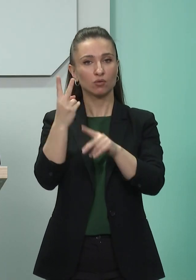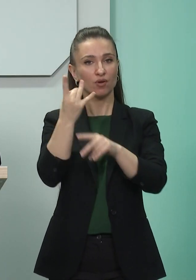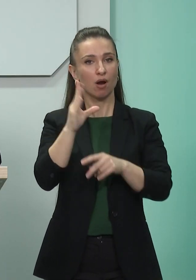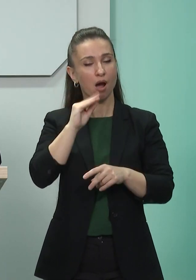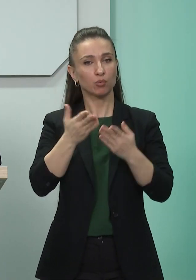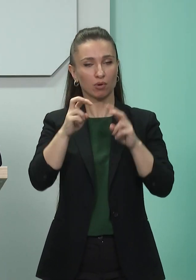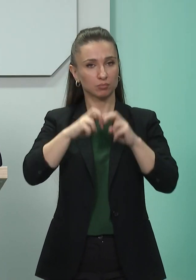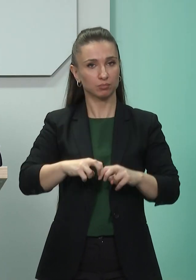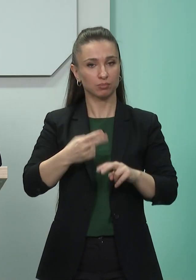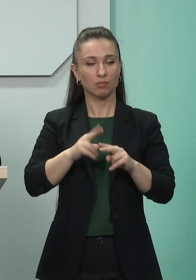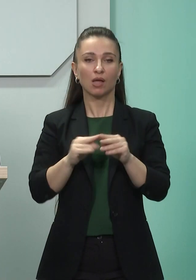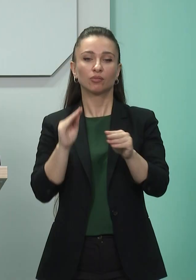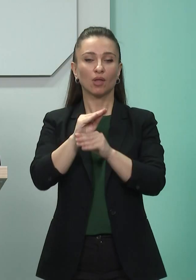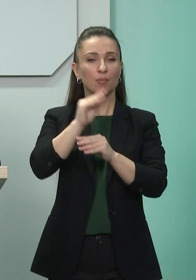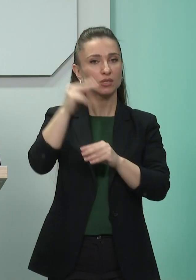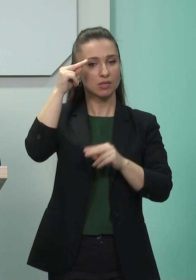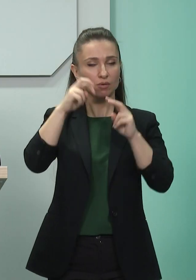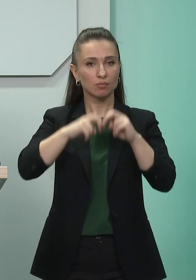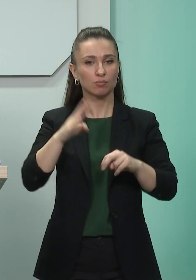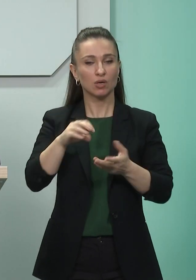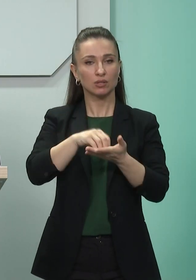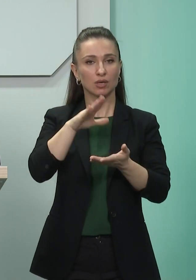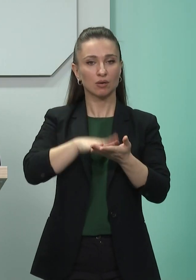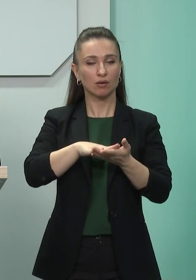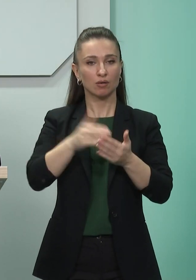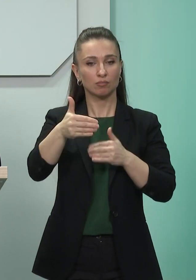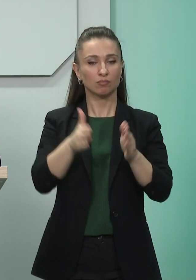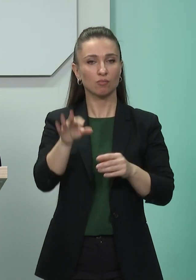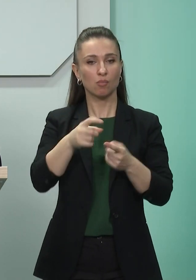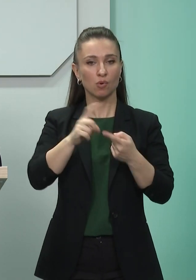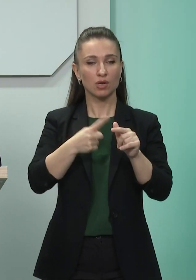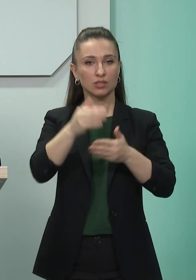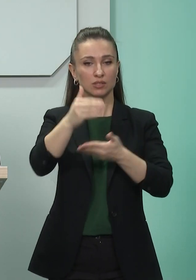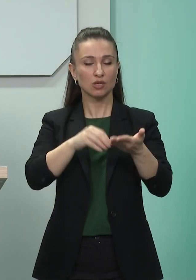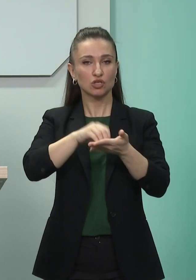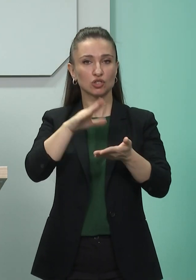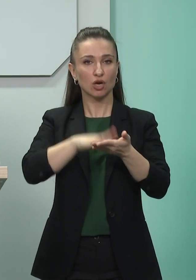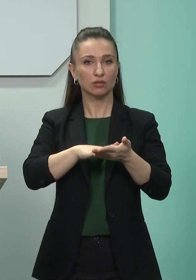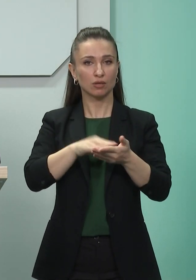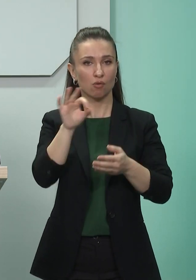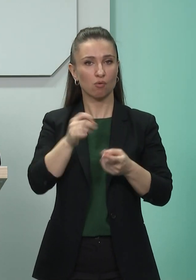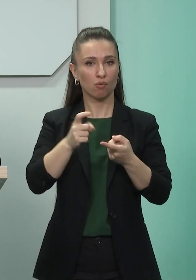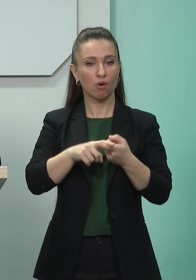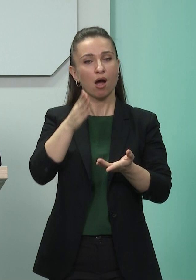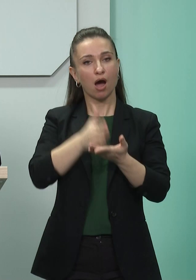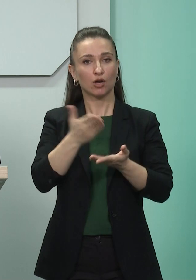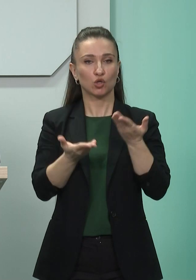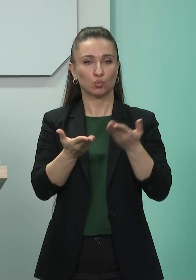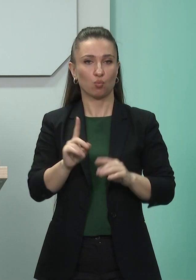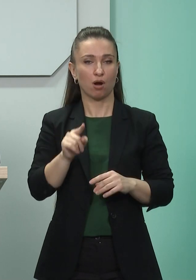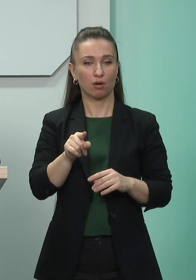უბანზე. დამატებითი შესწავლის საგანი იქნება ვერიფიკაციის აპარატებში სიების ჩაწერის კომპონენტი. მოიცავს თუ